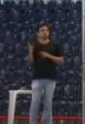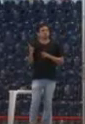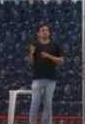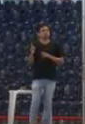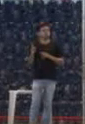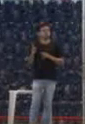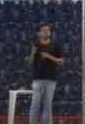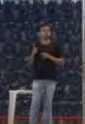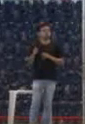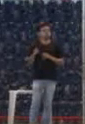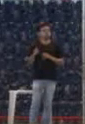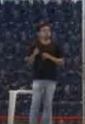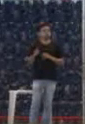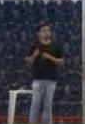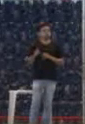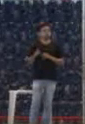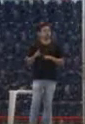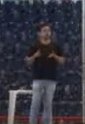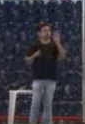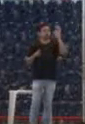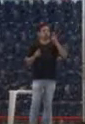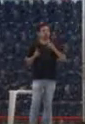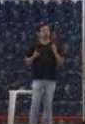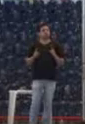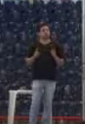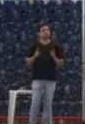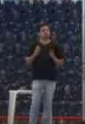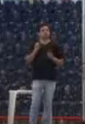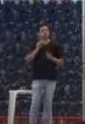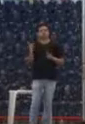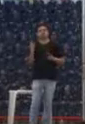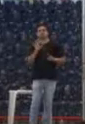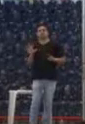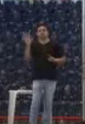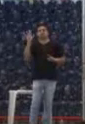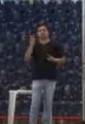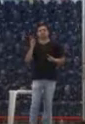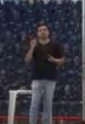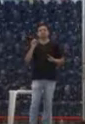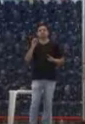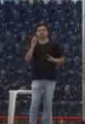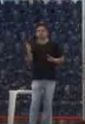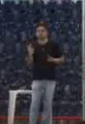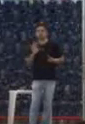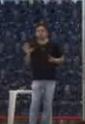selena não subir já lançou no aeroporto não é de sudeste